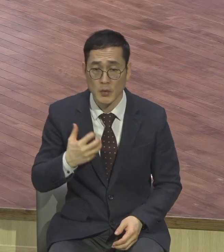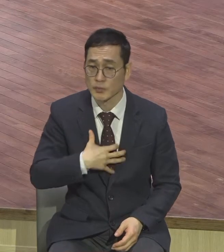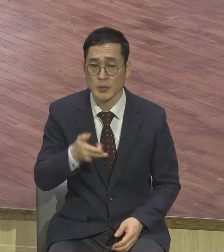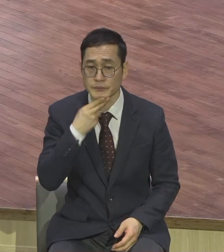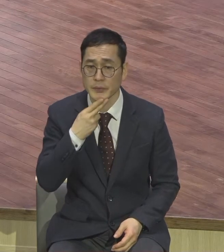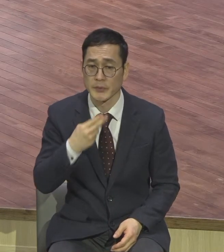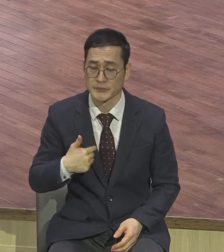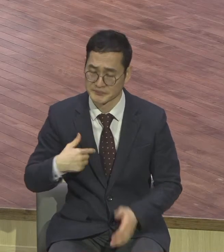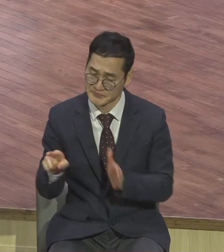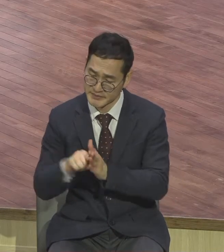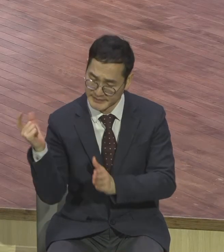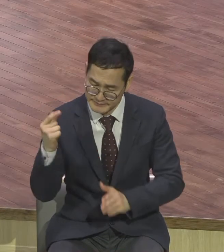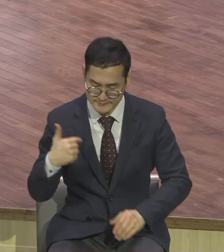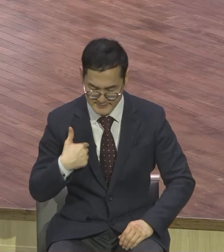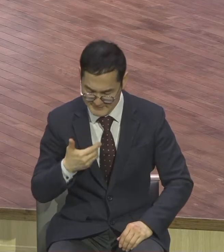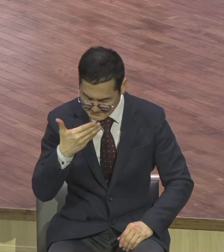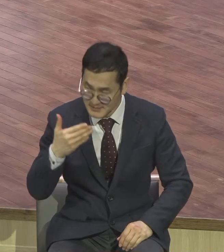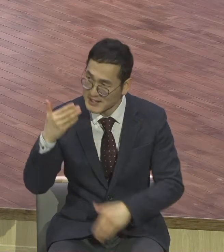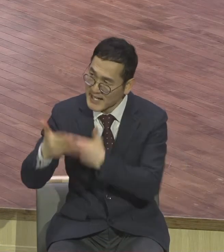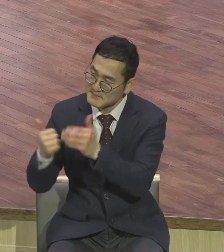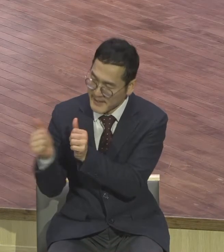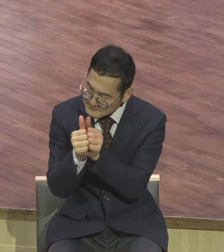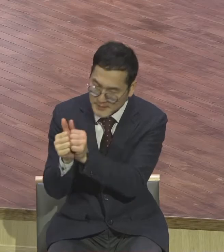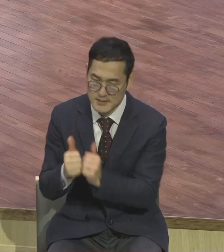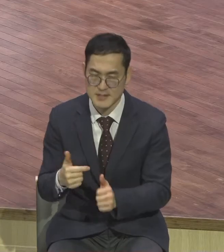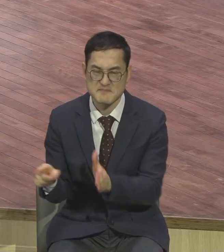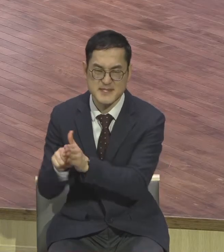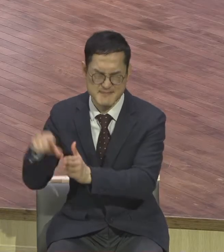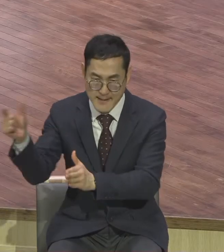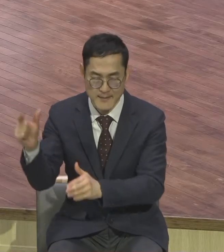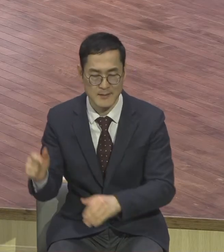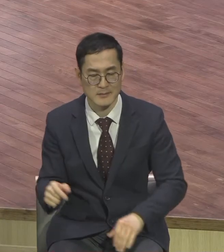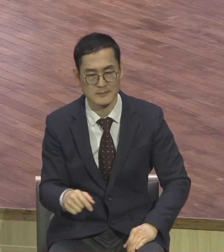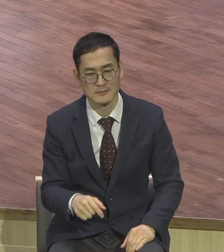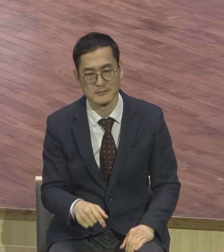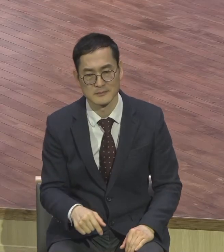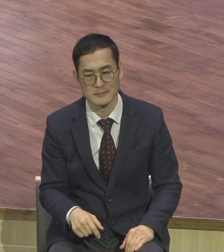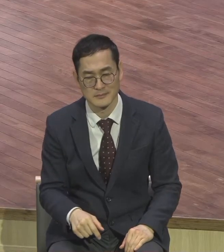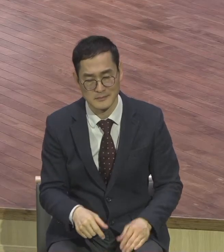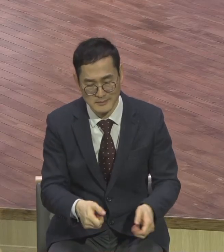그침없이 주저함이 없이 의심 없이